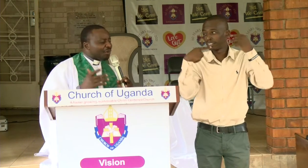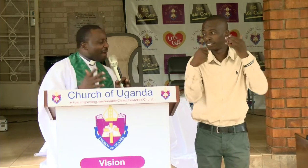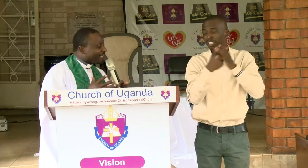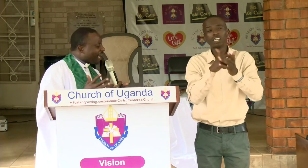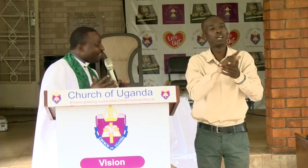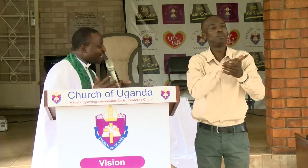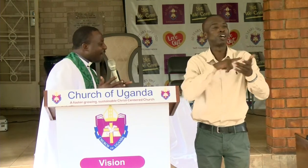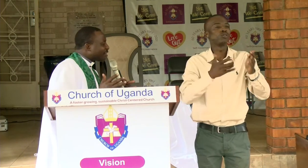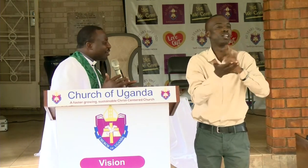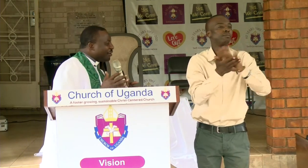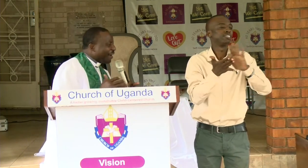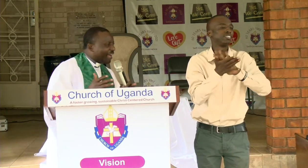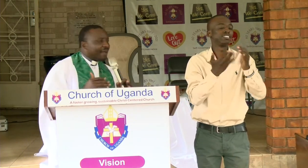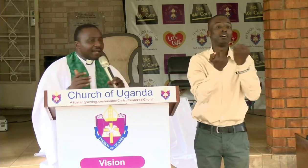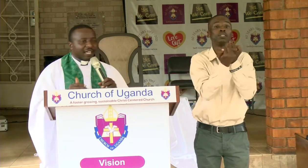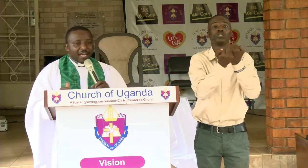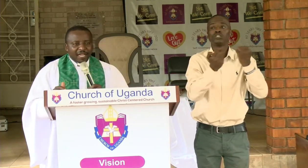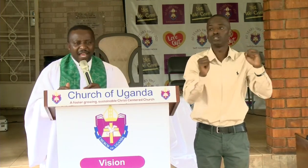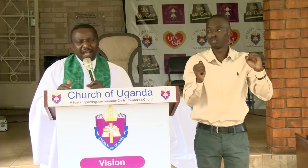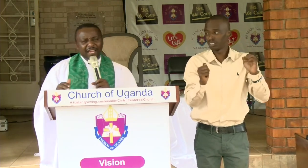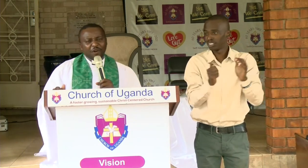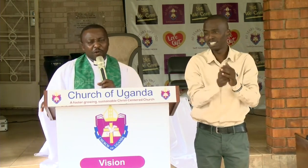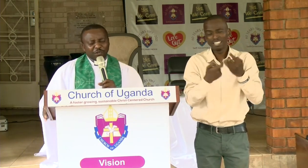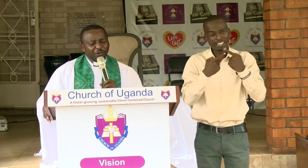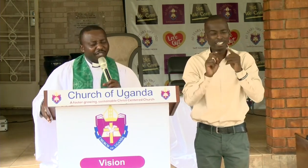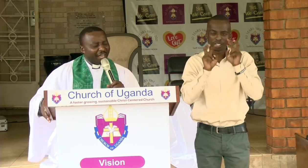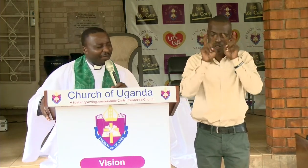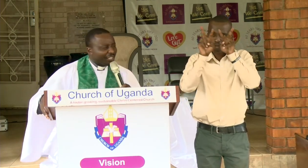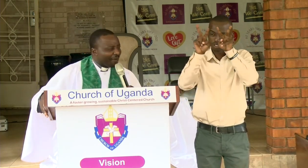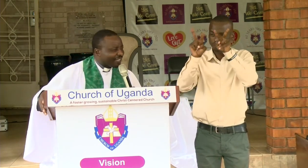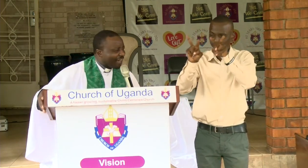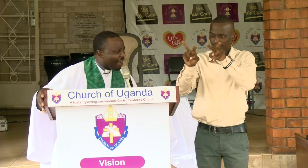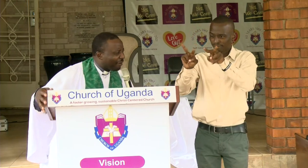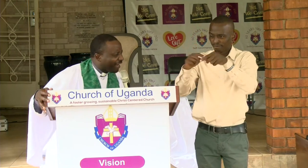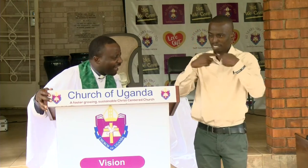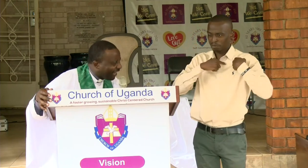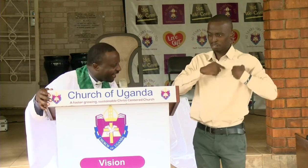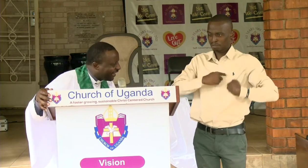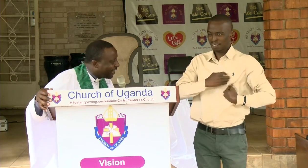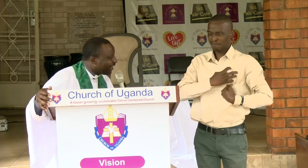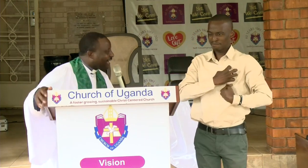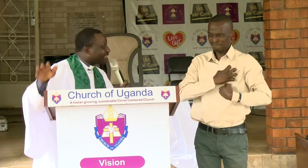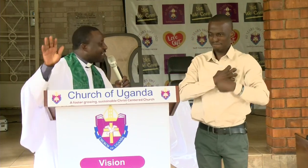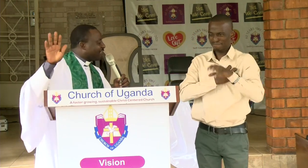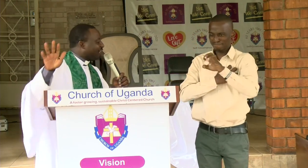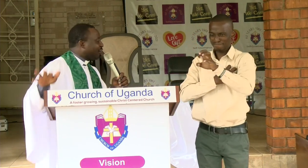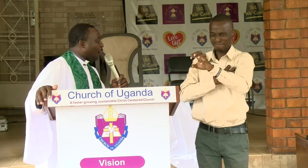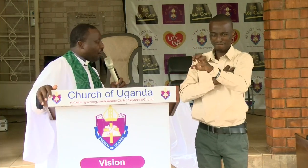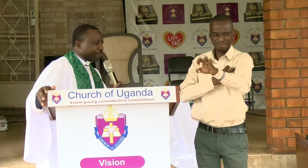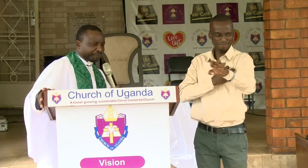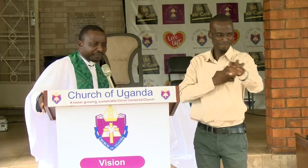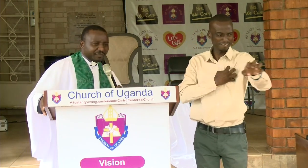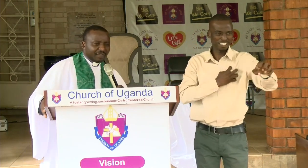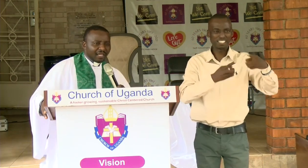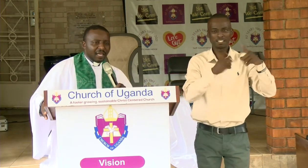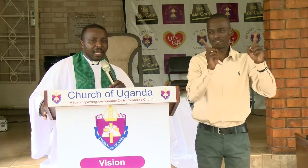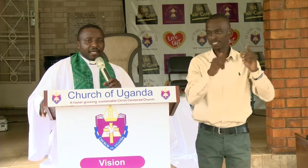mu Katonda abasaasira abasonyiwe naye agenda okutunuulira emitima gyabwe nga si gye kiriko